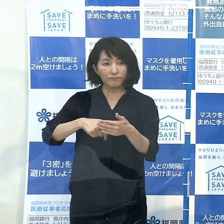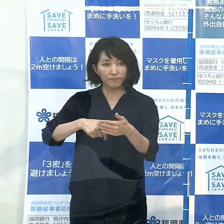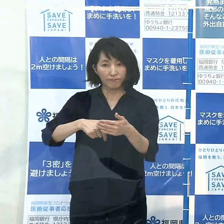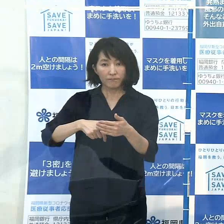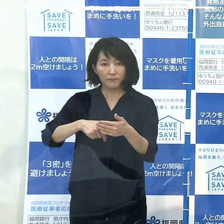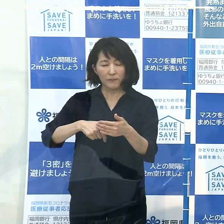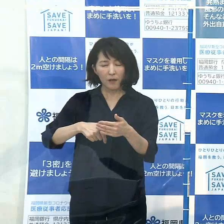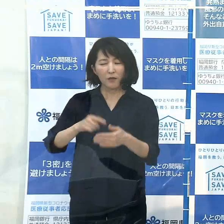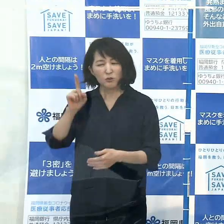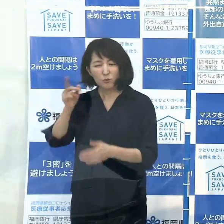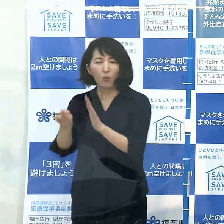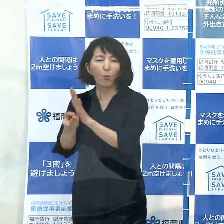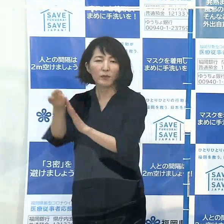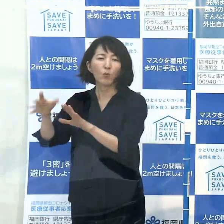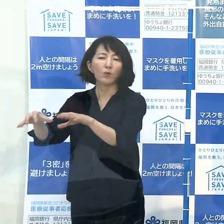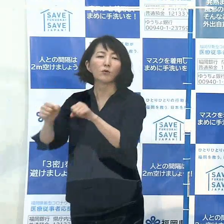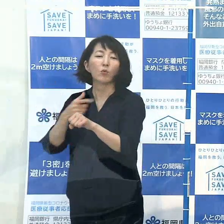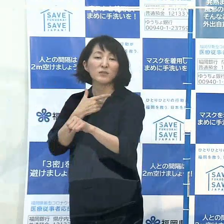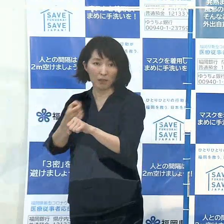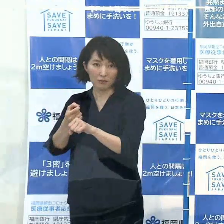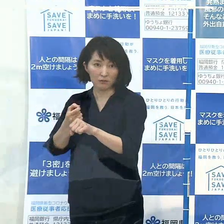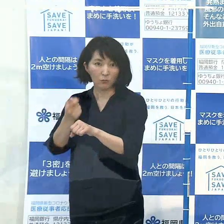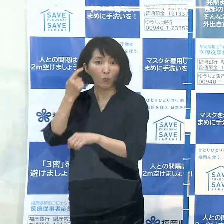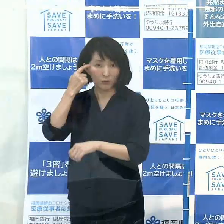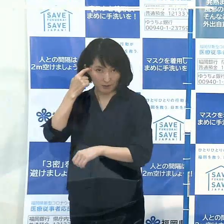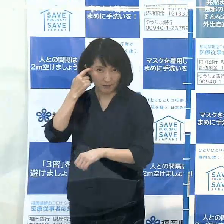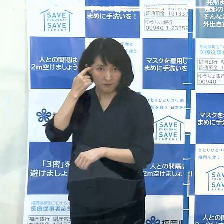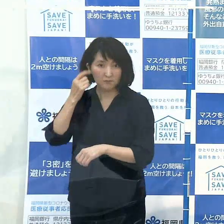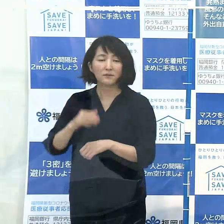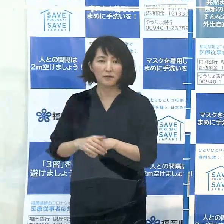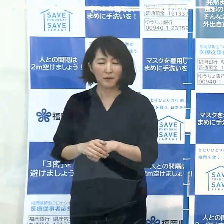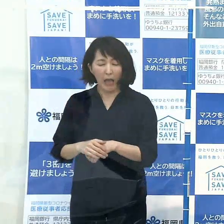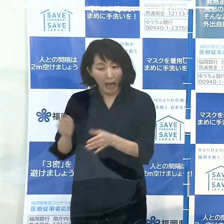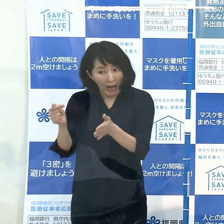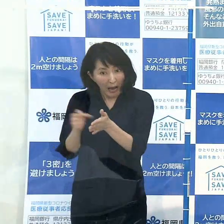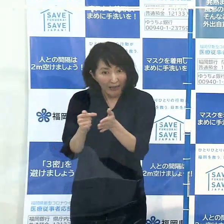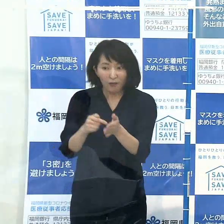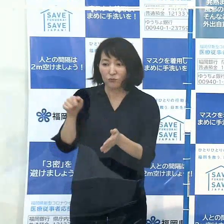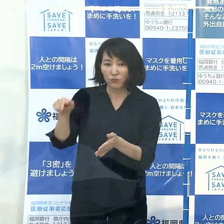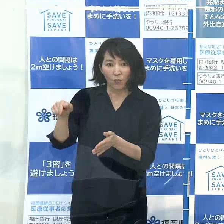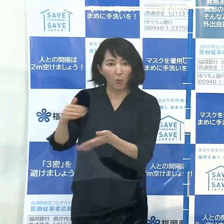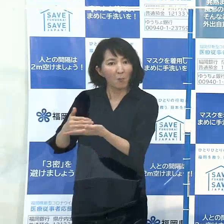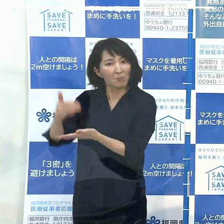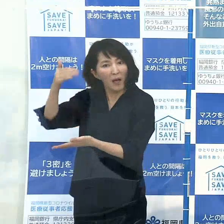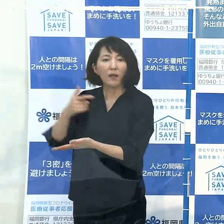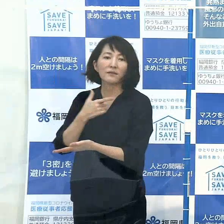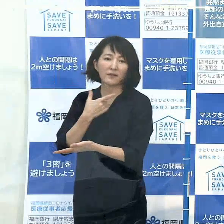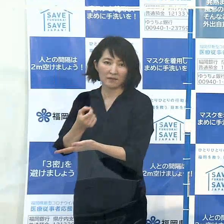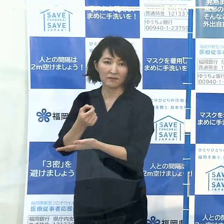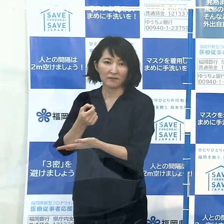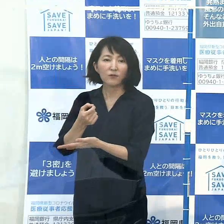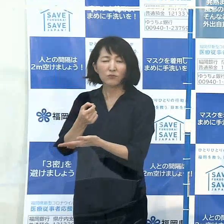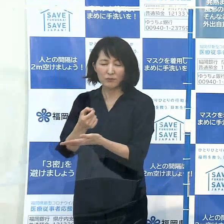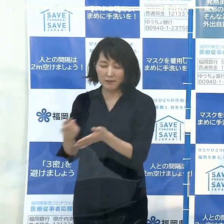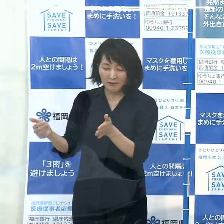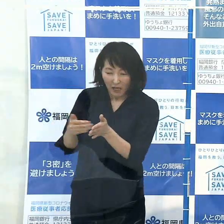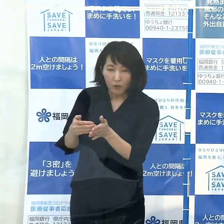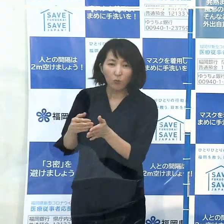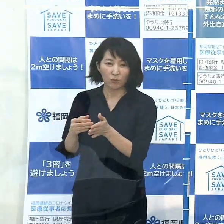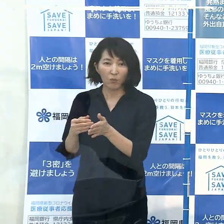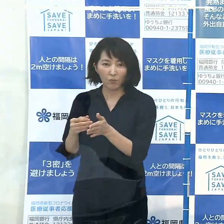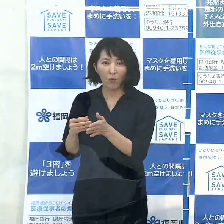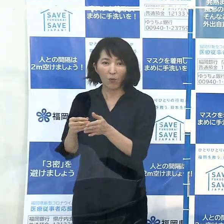確保しようと、できるだけ早く開設をしようということで最終調整をしているところであります。で、今後と